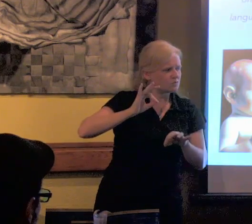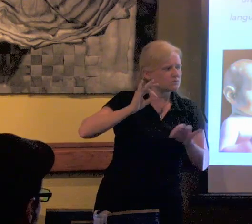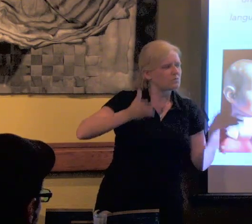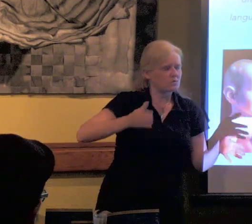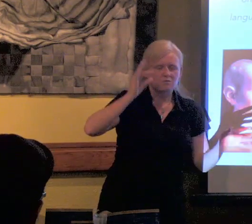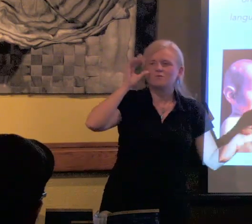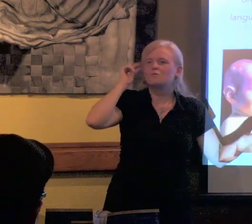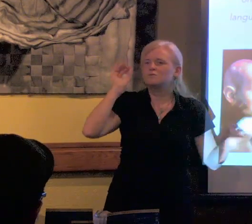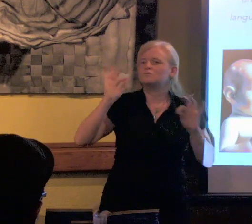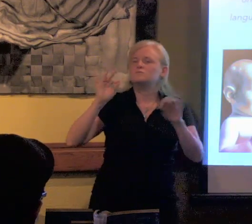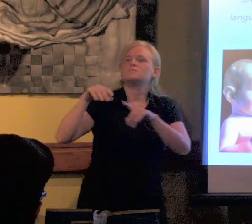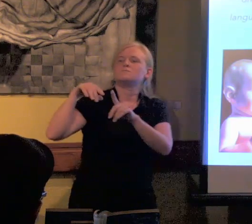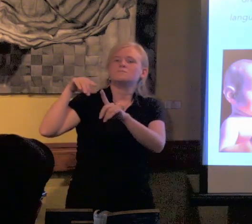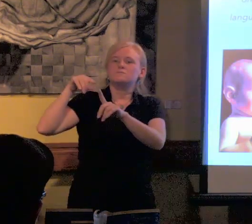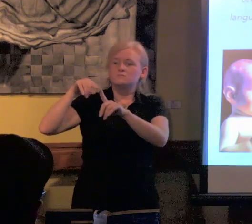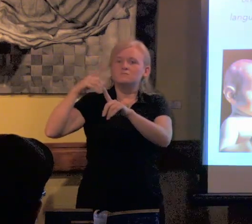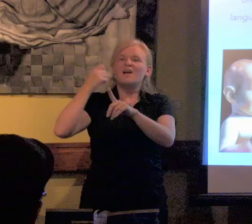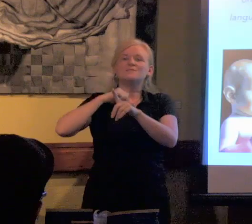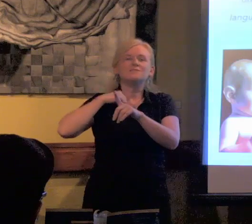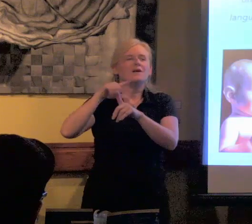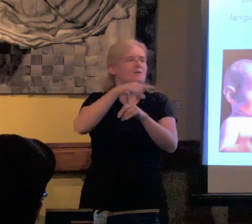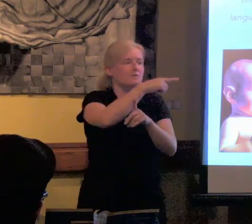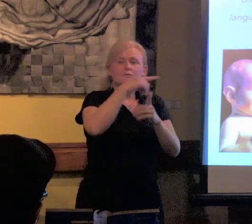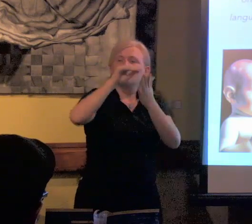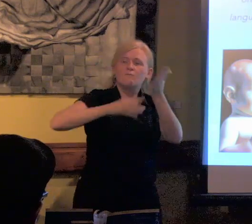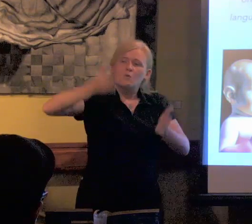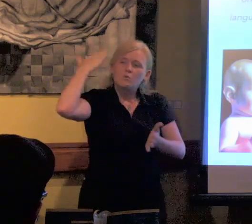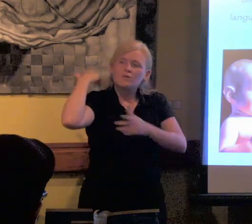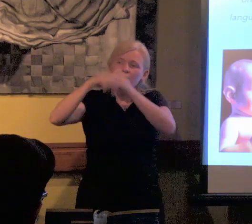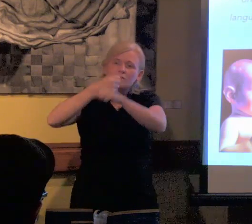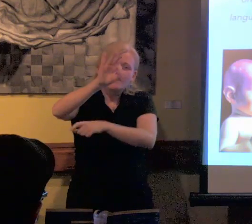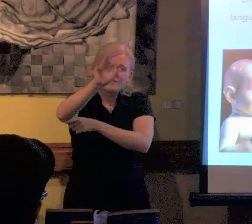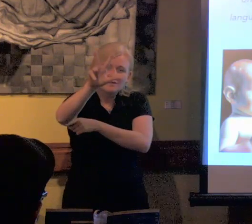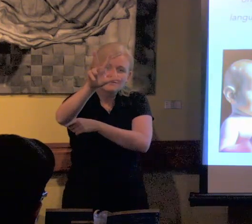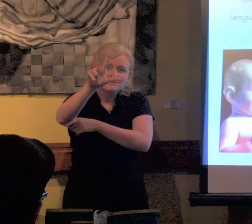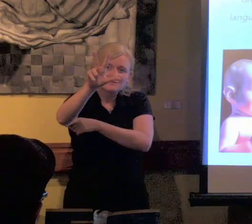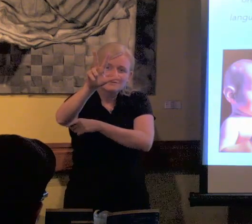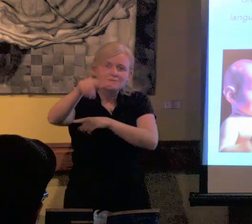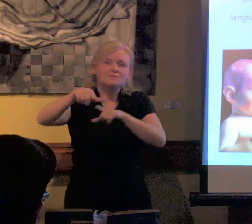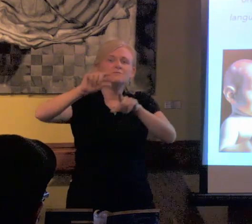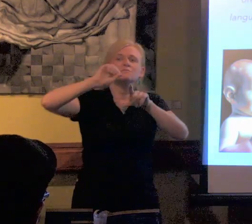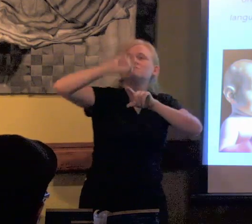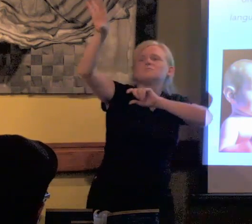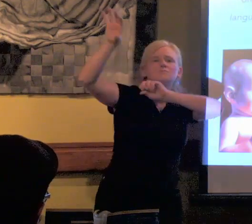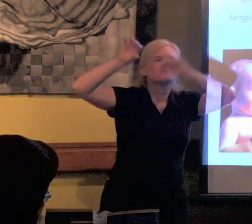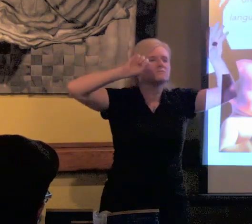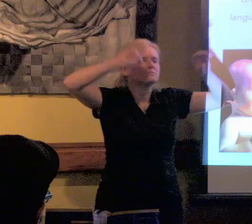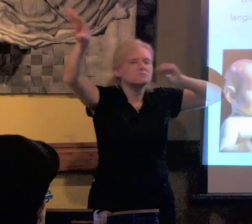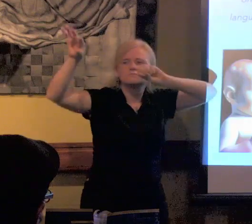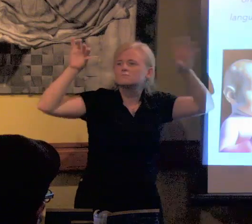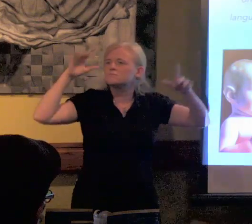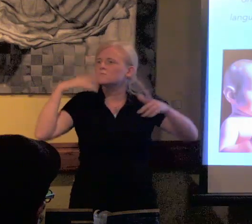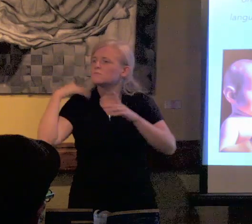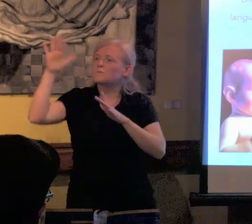je pense, à l'Université de Gatineau, ou elle est à Gatineau en ce moment, ok, d'accord. Et bon, en fait, c'est des recherches, ce que je vous note là, qui ont été